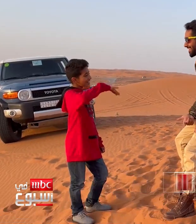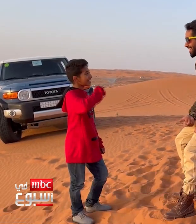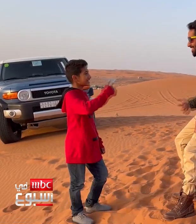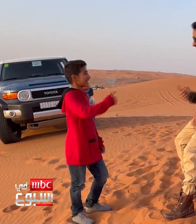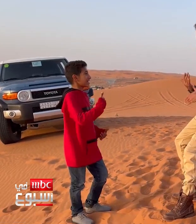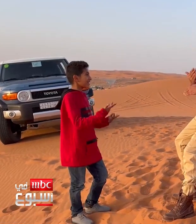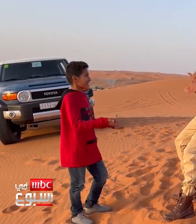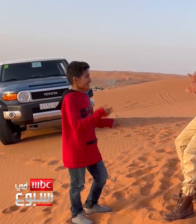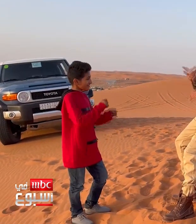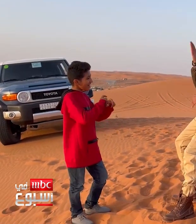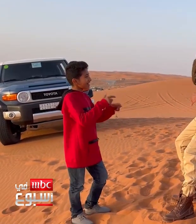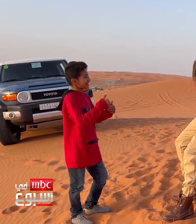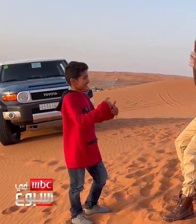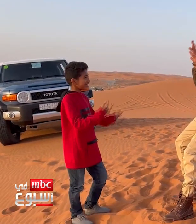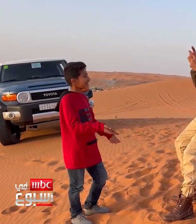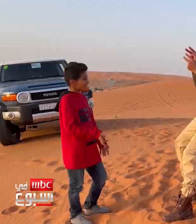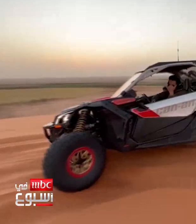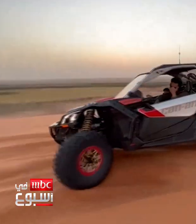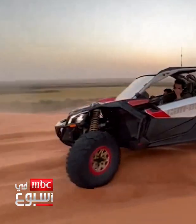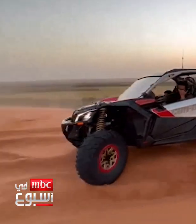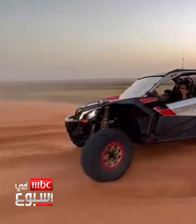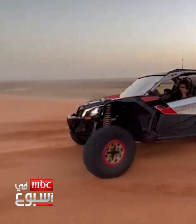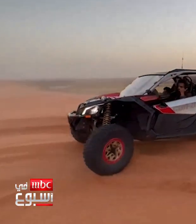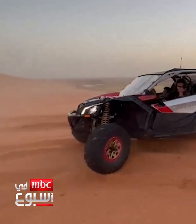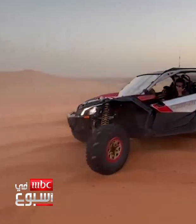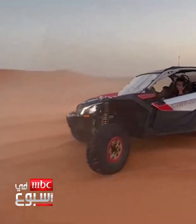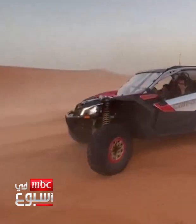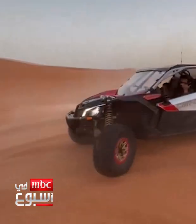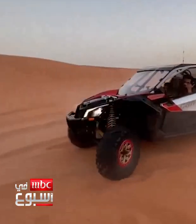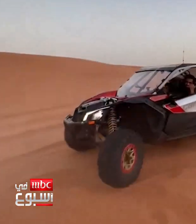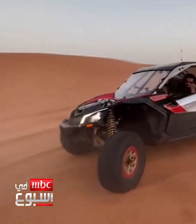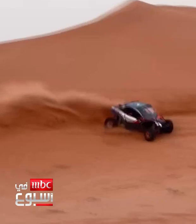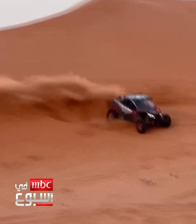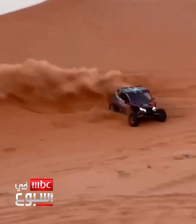يساندون والدهم. أحمد العثمان، MBC الرياض.